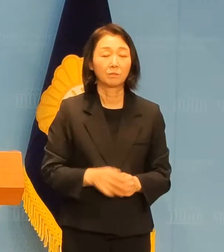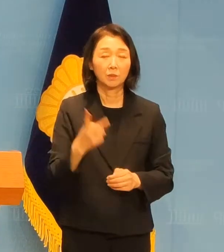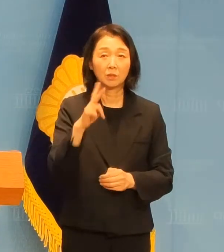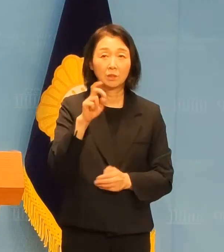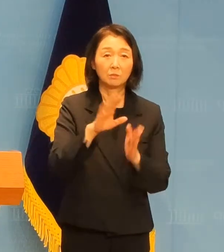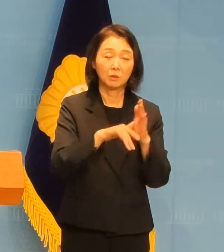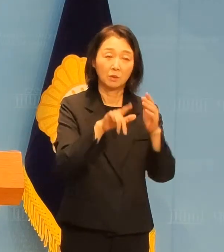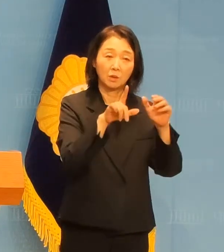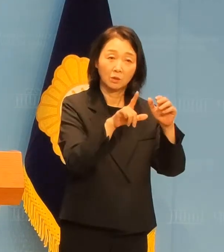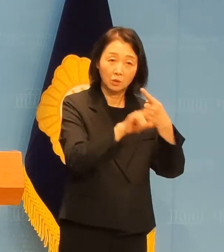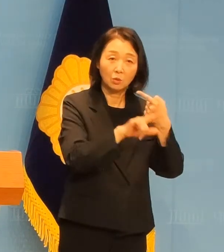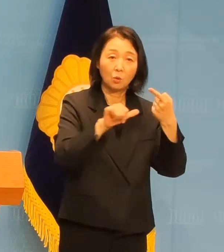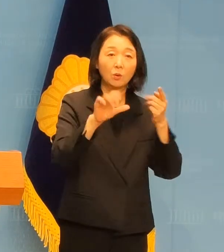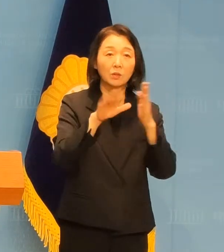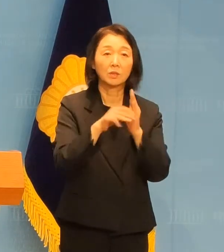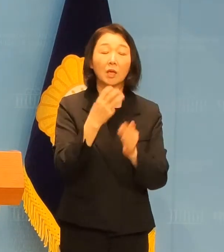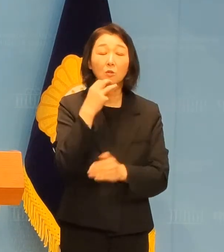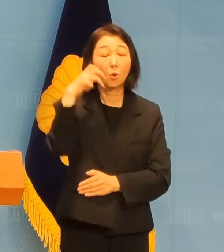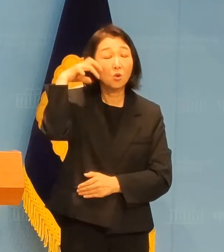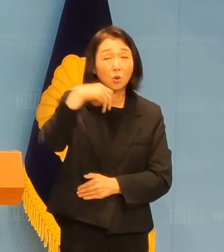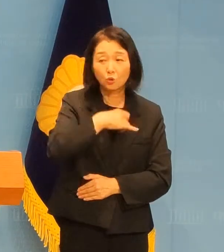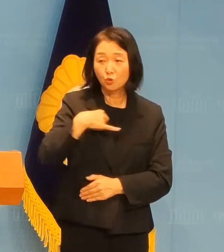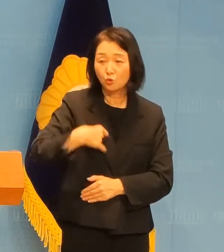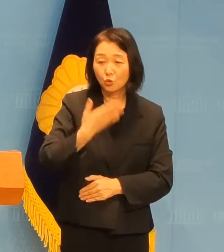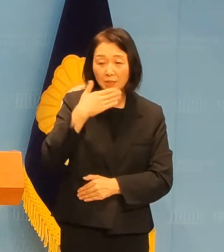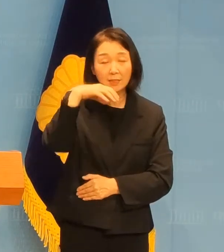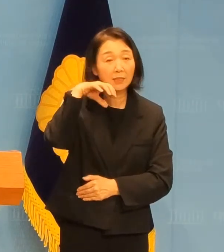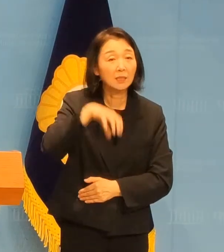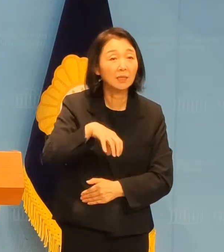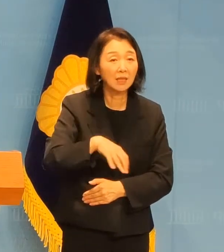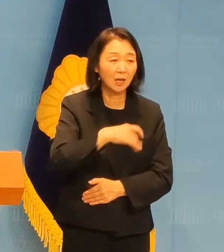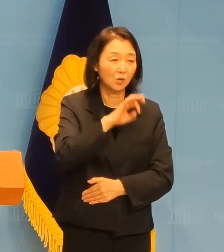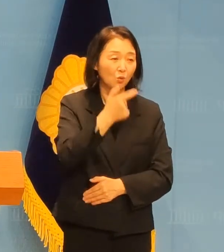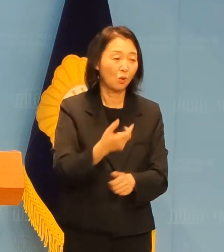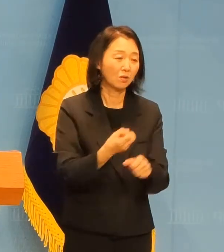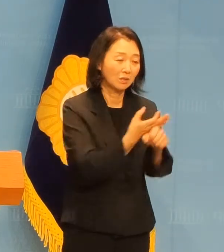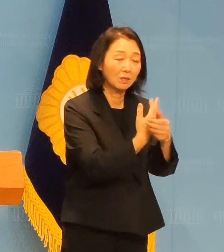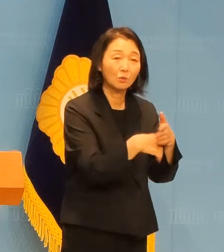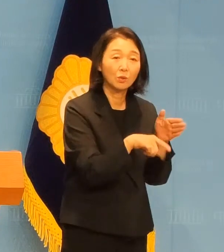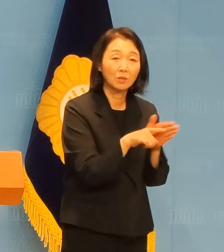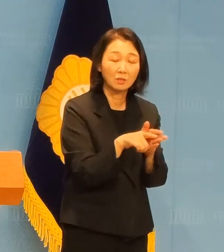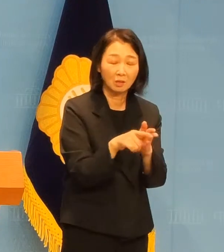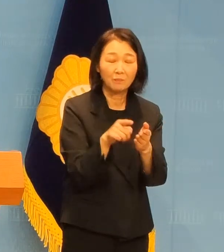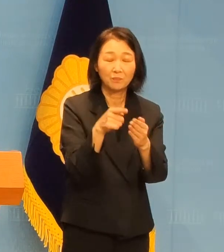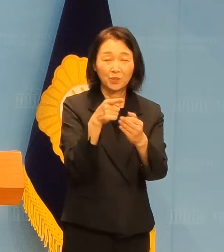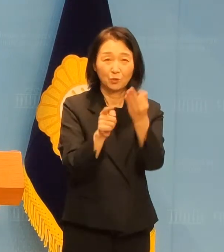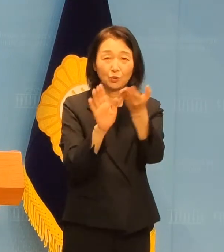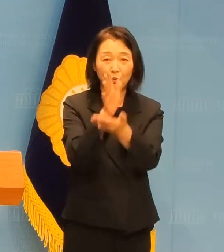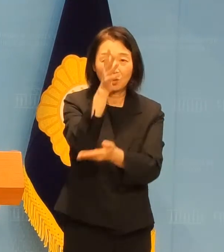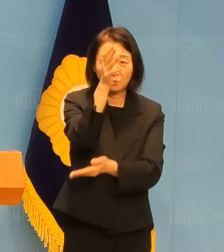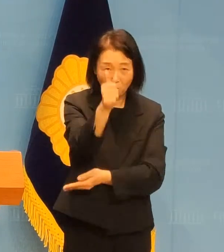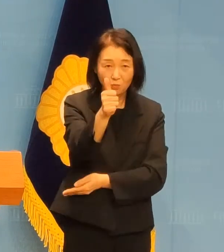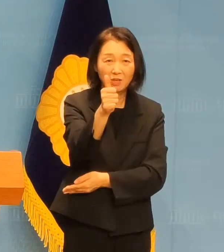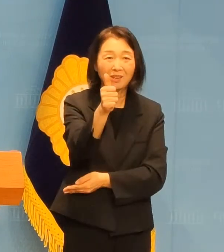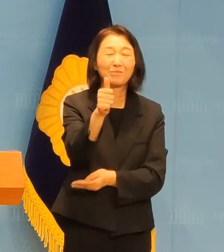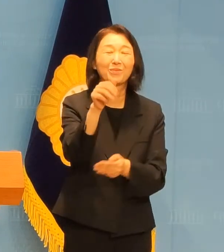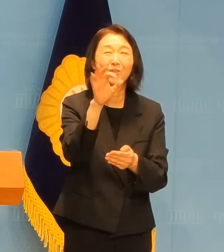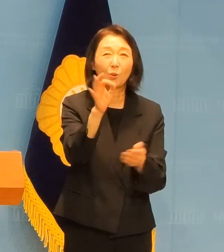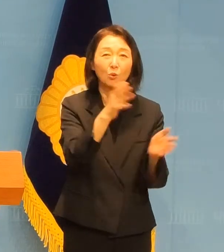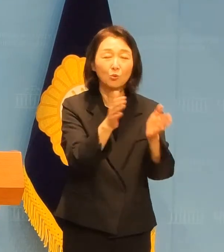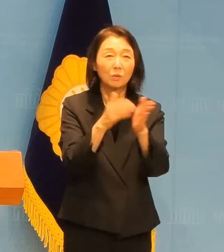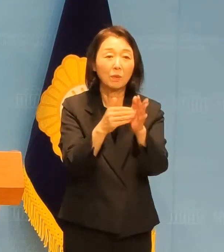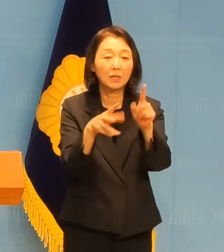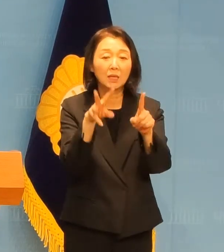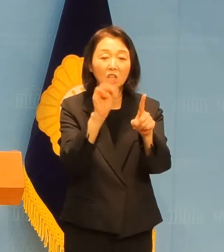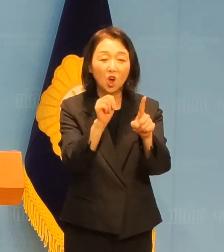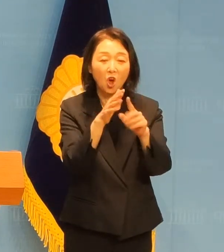2022년 1월 5일 서울 여의도 중식당에서 권성동에게 전달하기 위해 윤영호 통일교 세계 본부장이 준비한 1억 원의